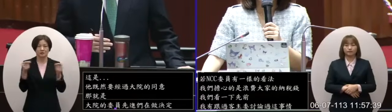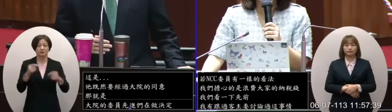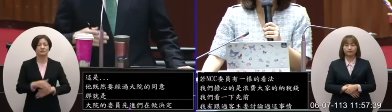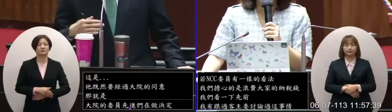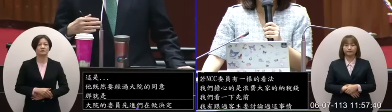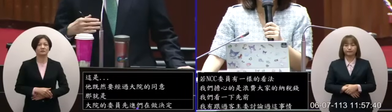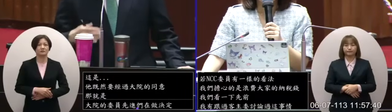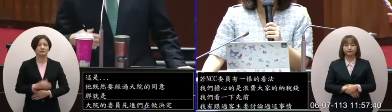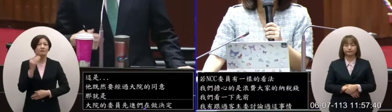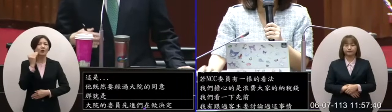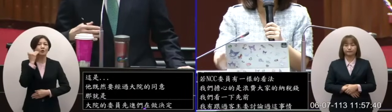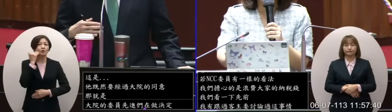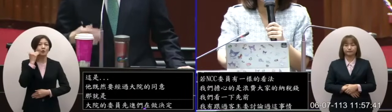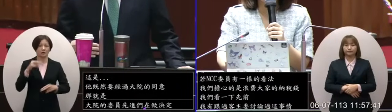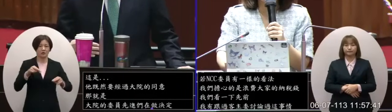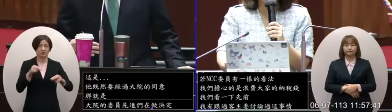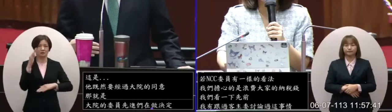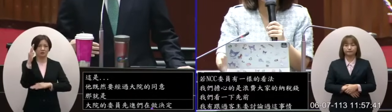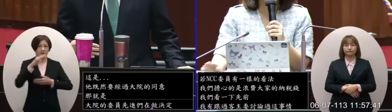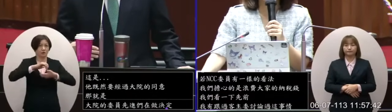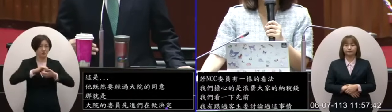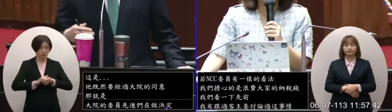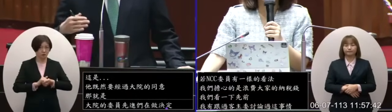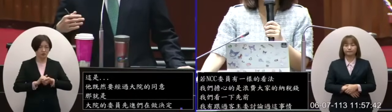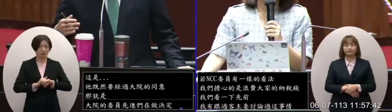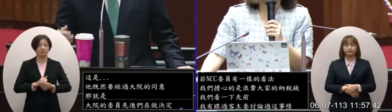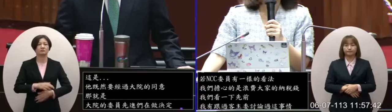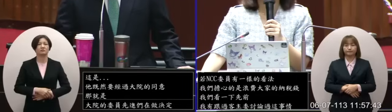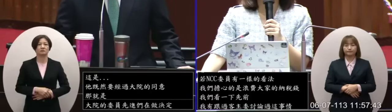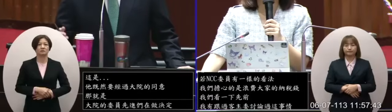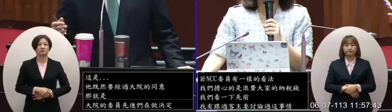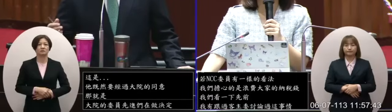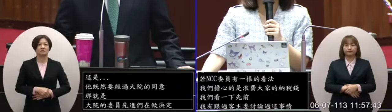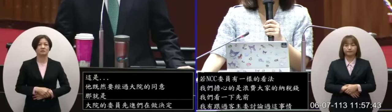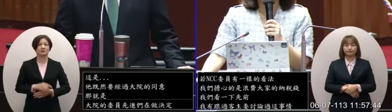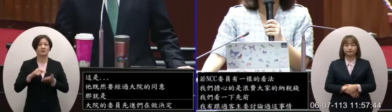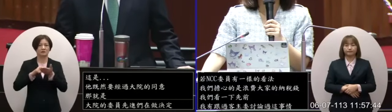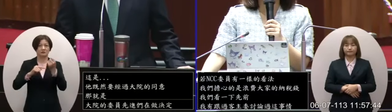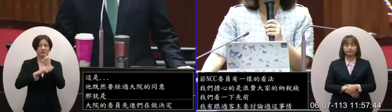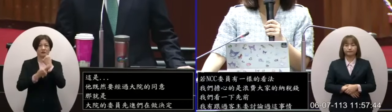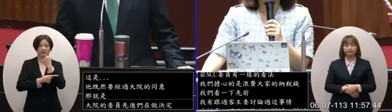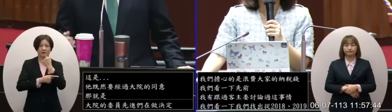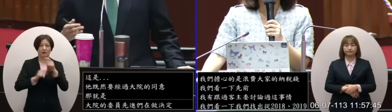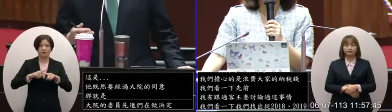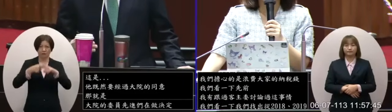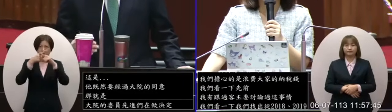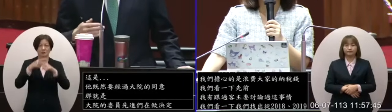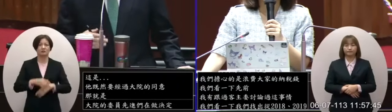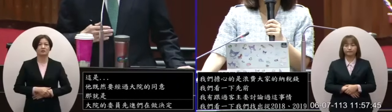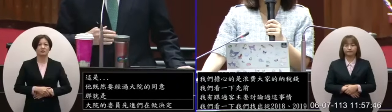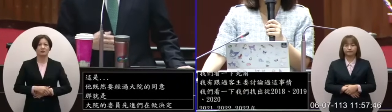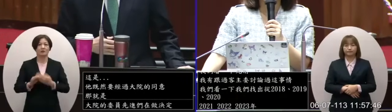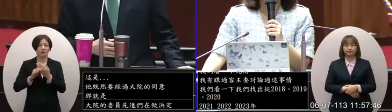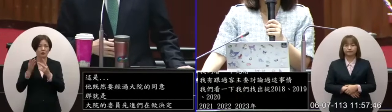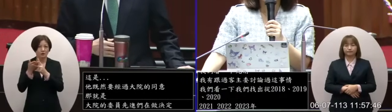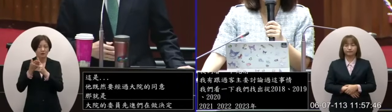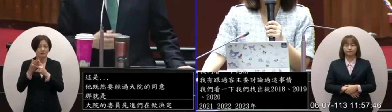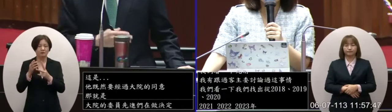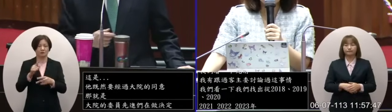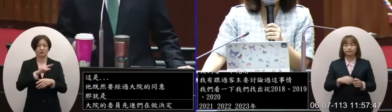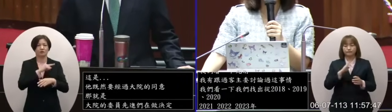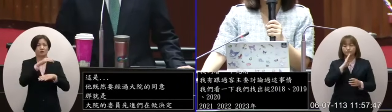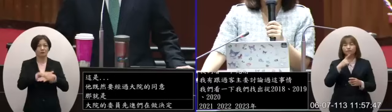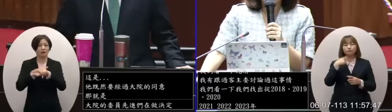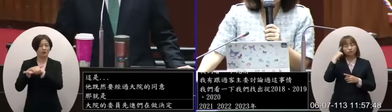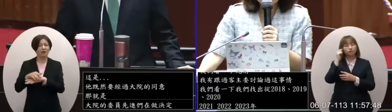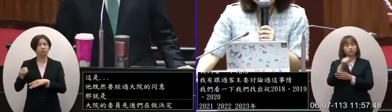己行政的决定，进行诉讼或其他的救济，我认为这个是机关自己的权利。 是，